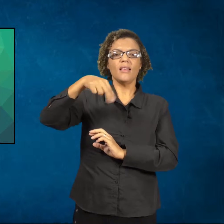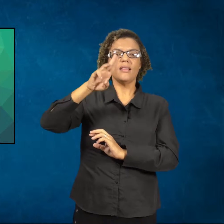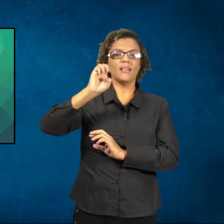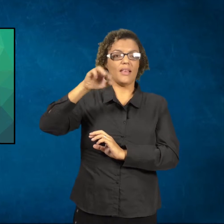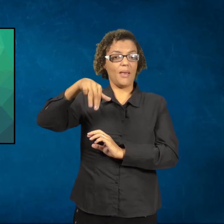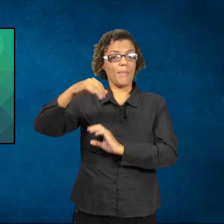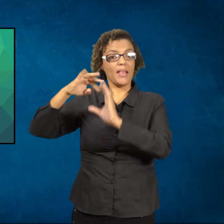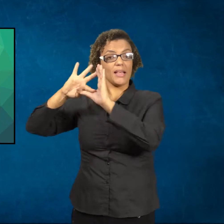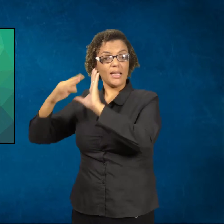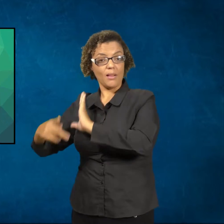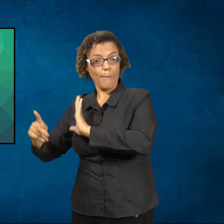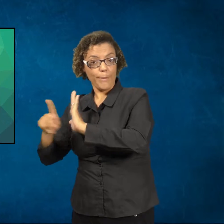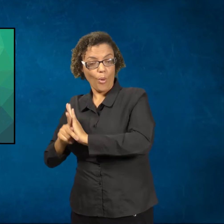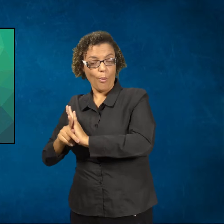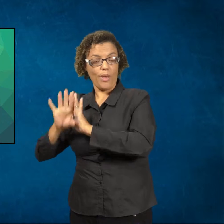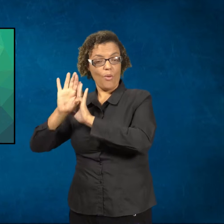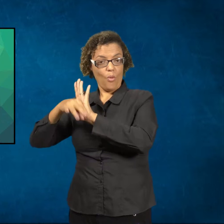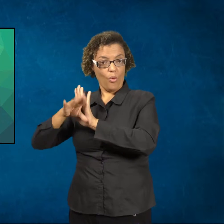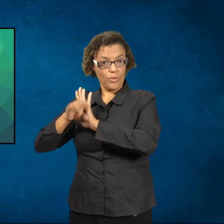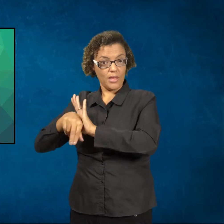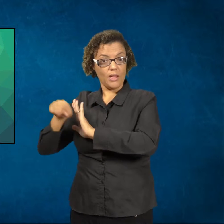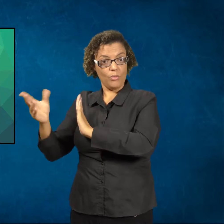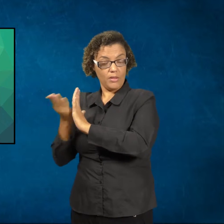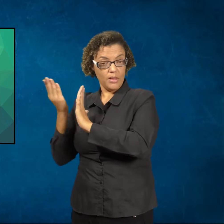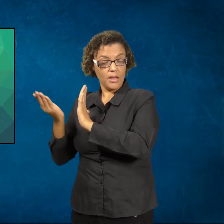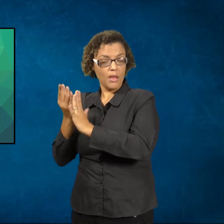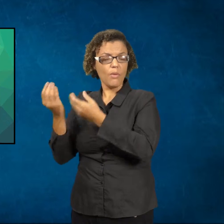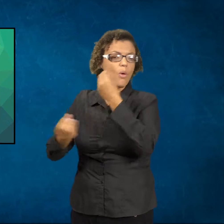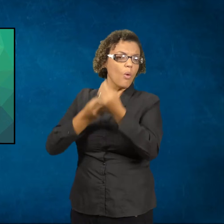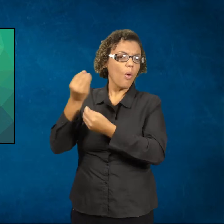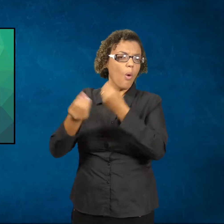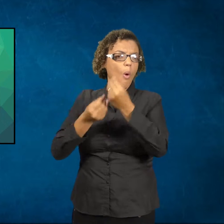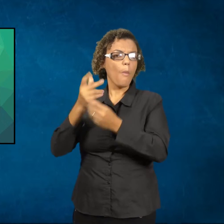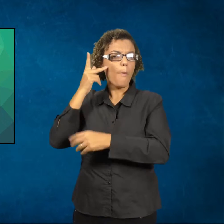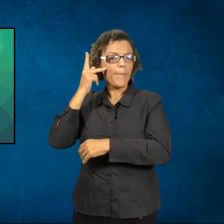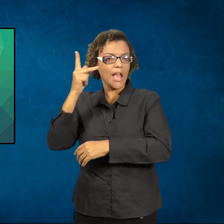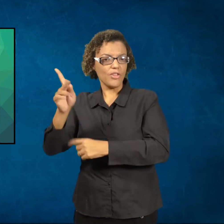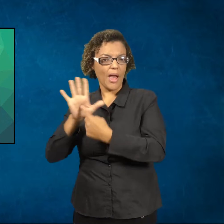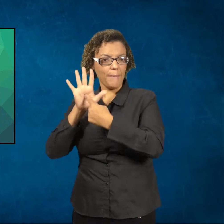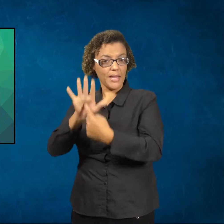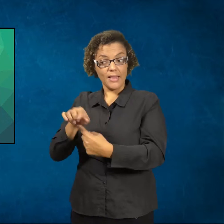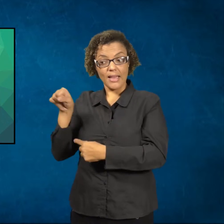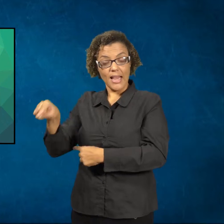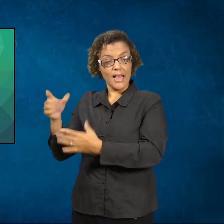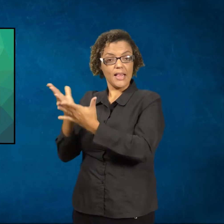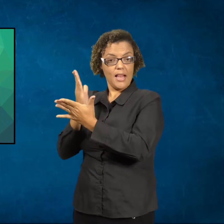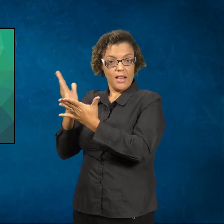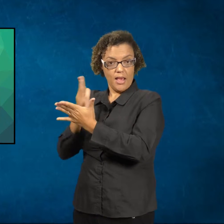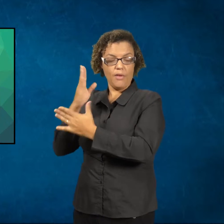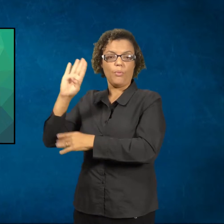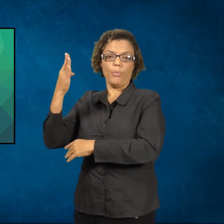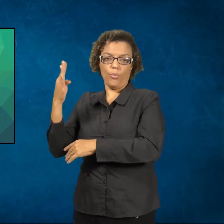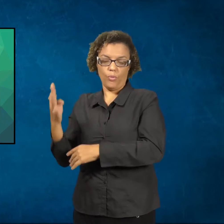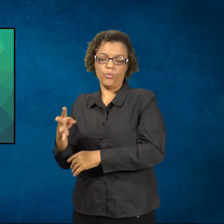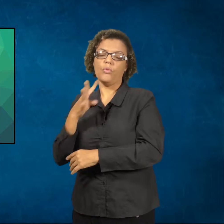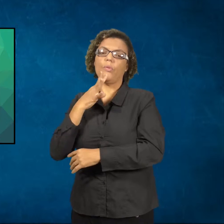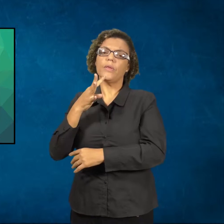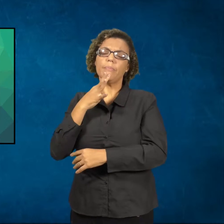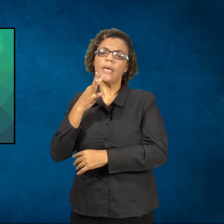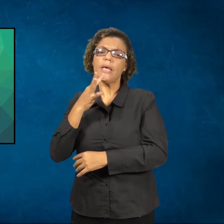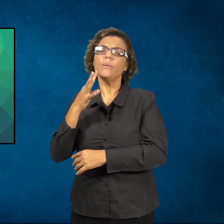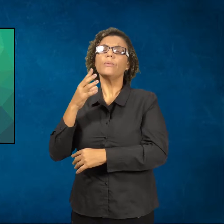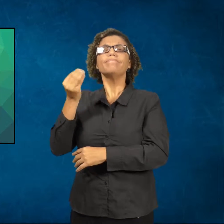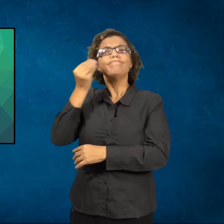desse conceito de esquema, da forma como o Piaget apresenta nesse livro Biologia e Conhecimento, a gente